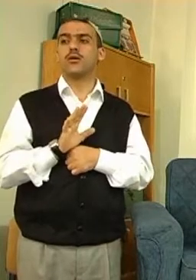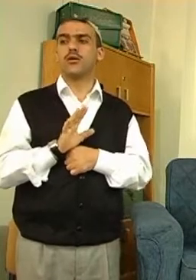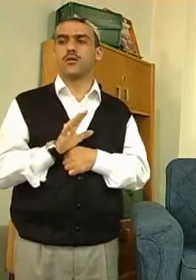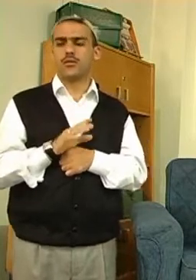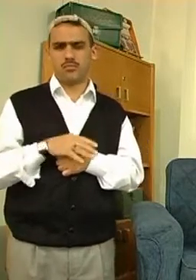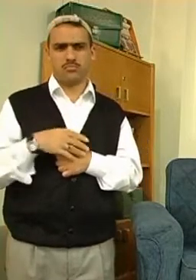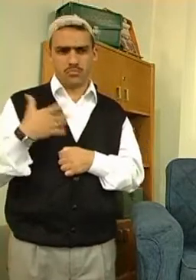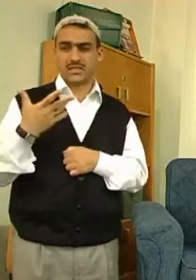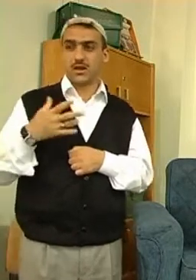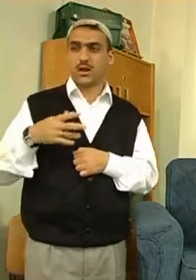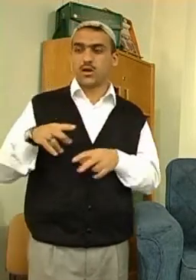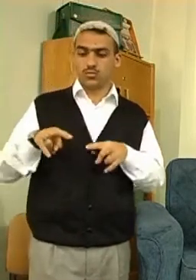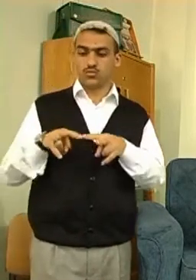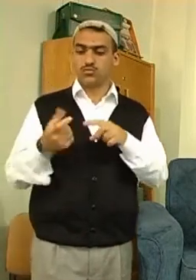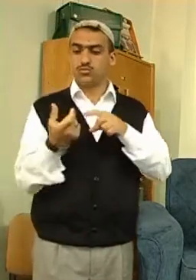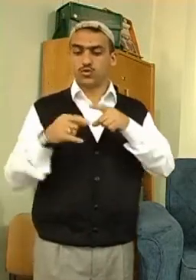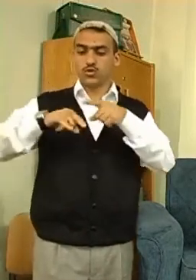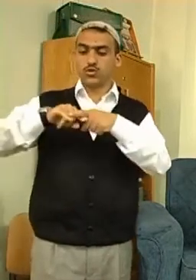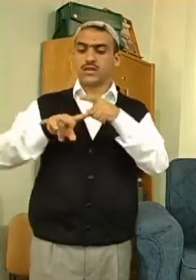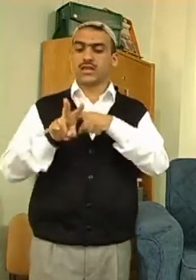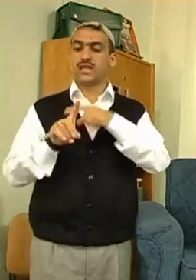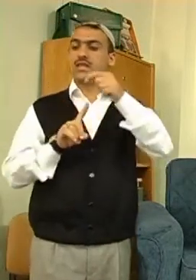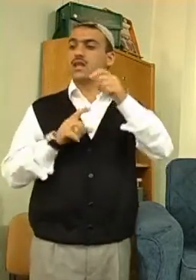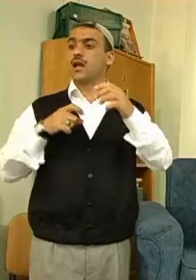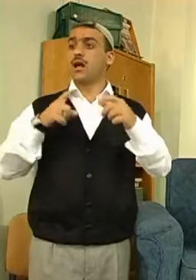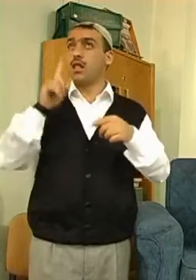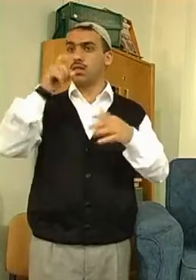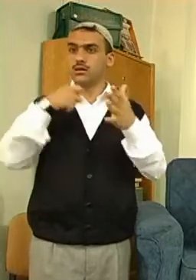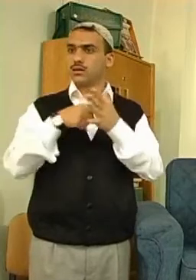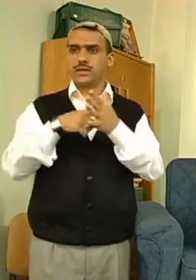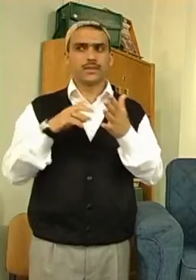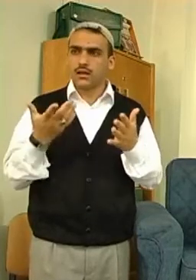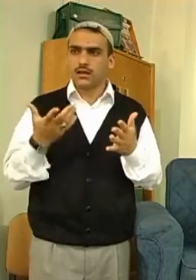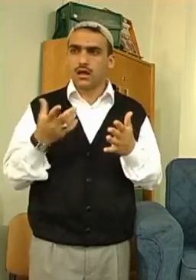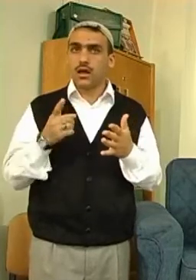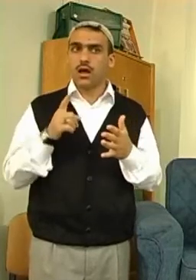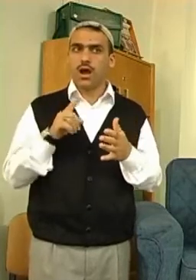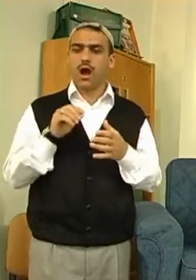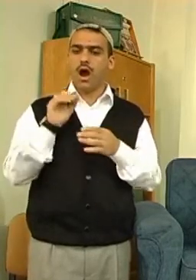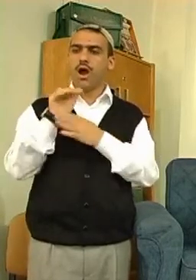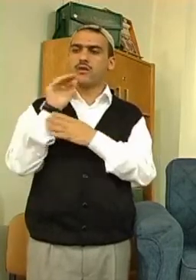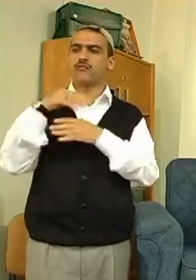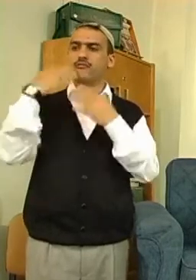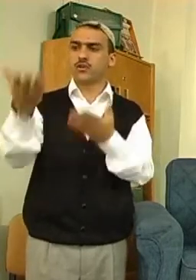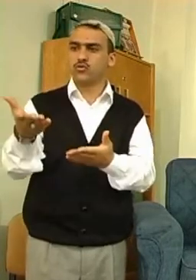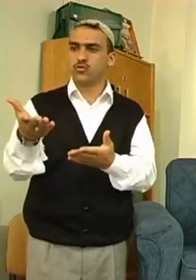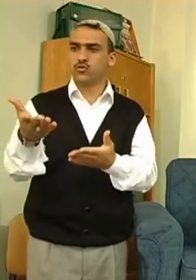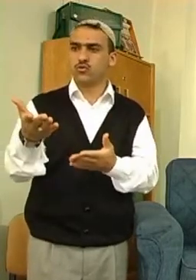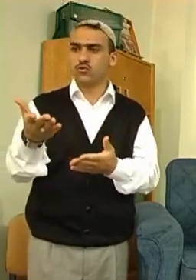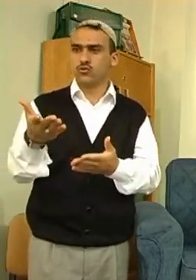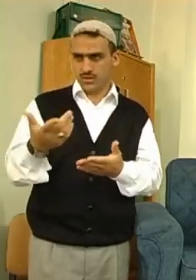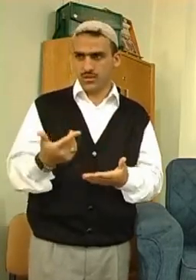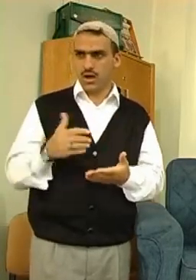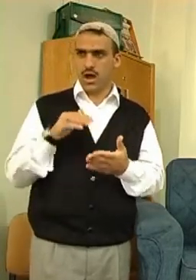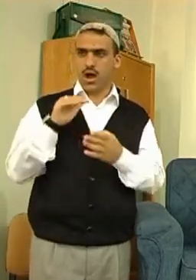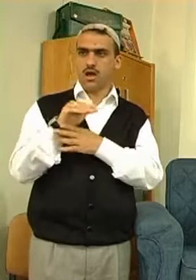muhyi, hayat verici bir isimdir değil mi? Allah karıncaya da hayat vermiş, muhyi.